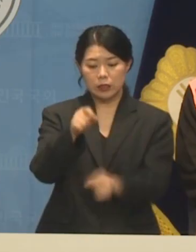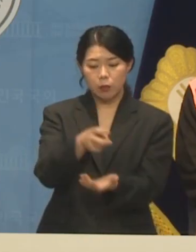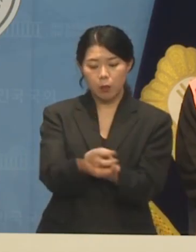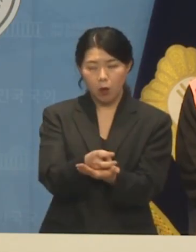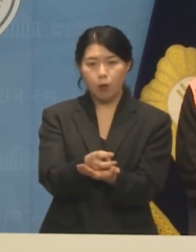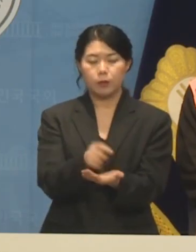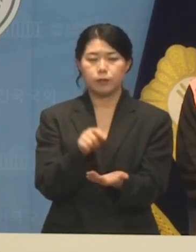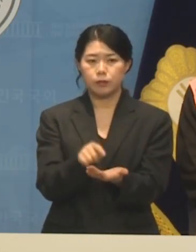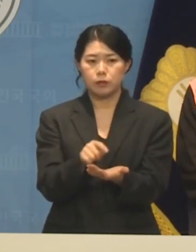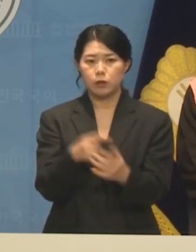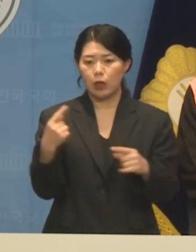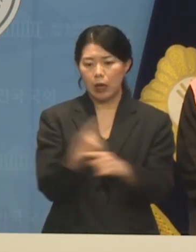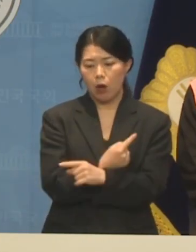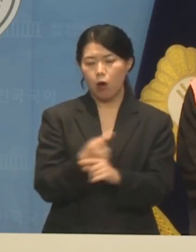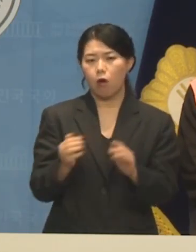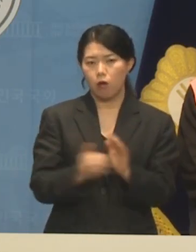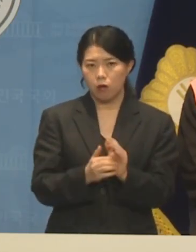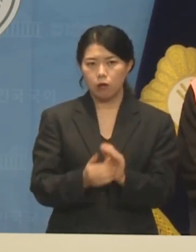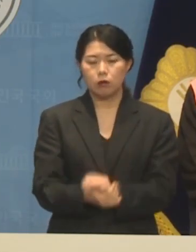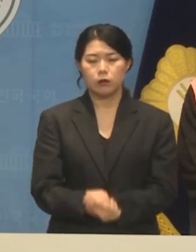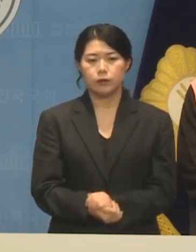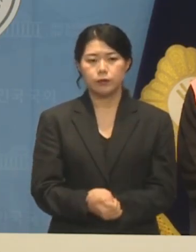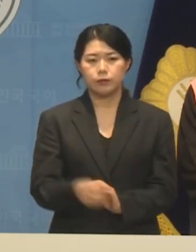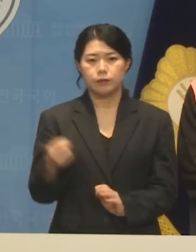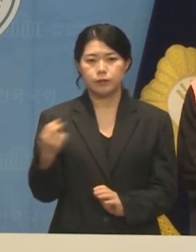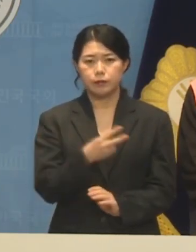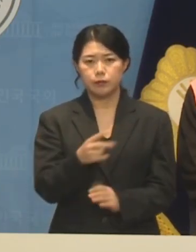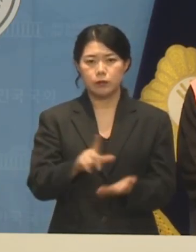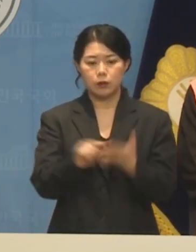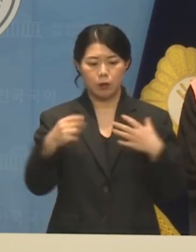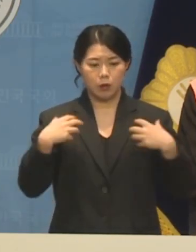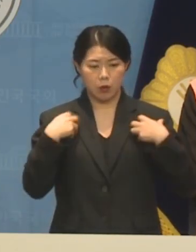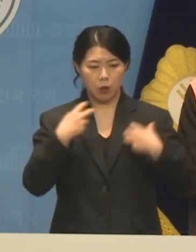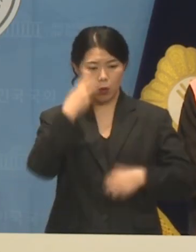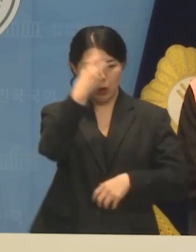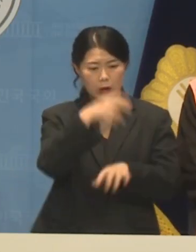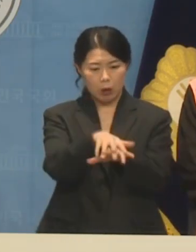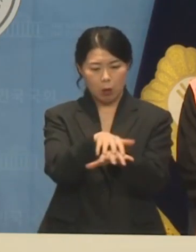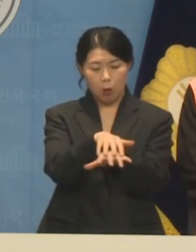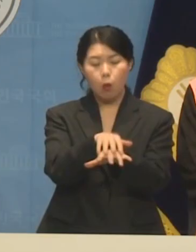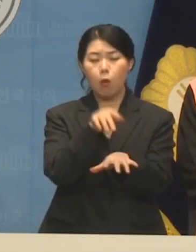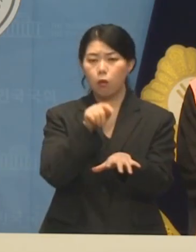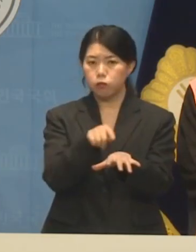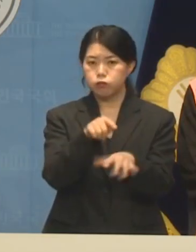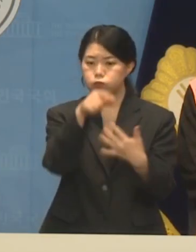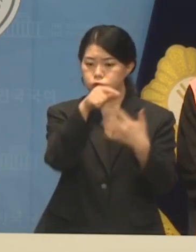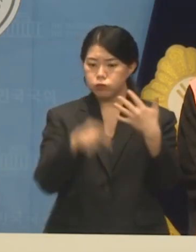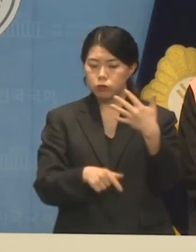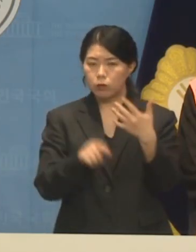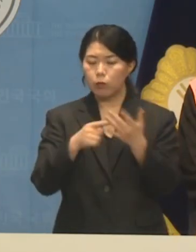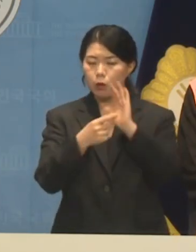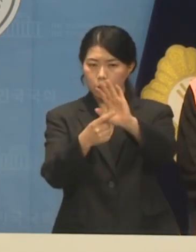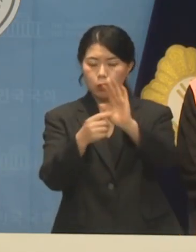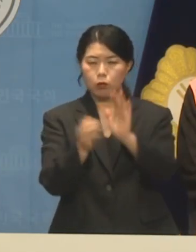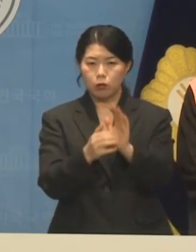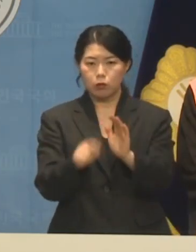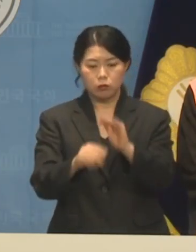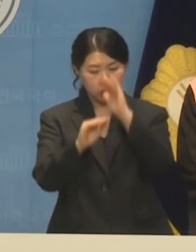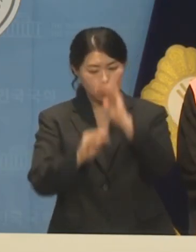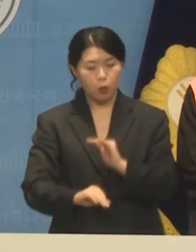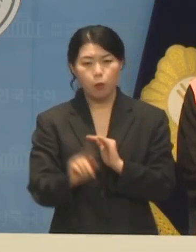시행규칙을 개정하고 지방자치단체 조직관리 지침을 발표하게 됩니다. 그